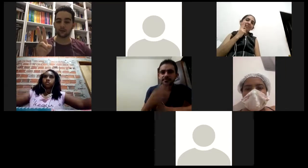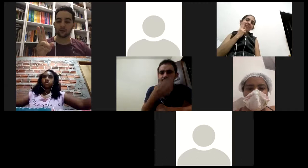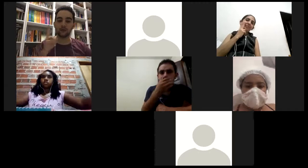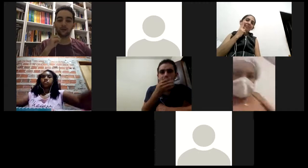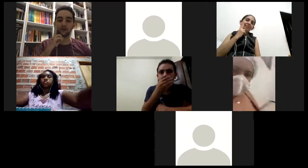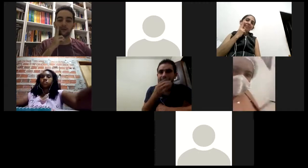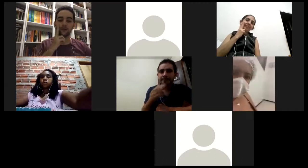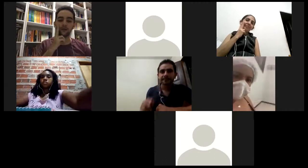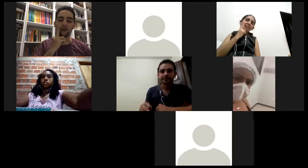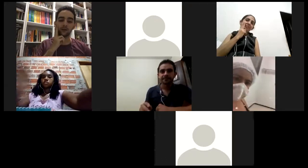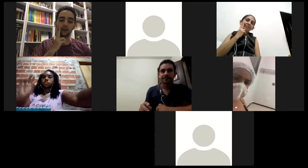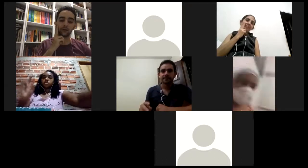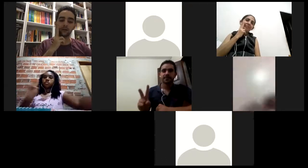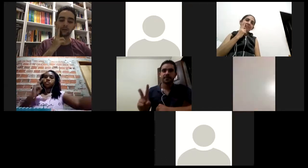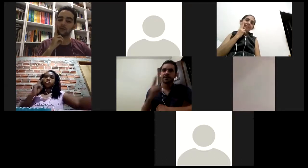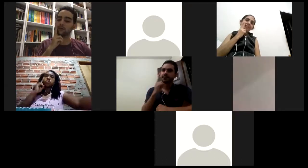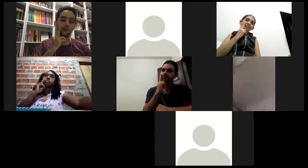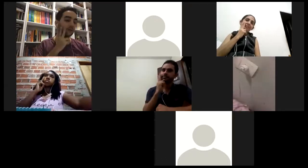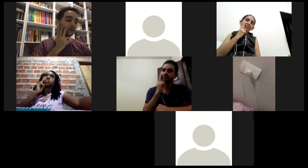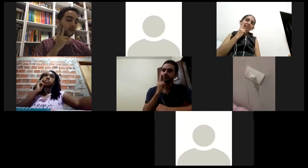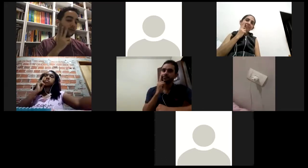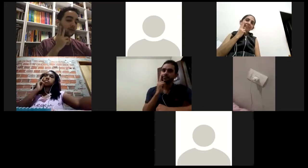Letra V. Na bochecha.